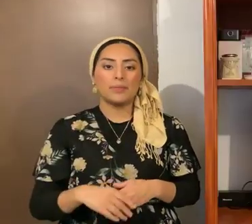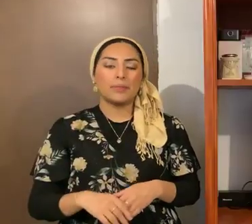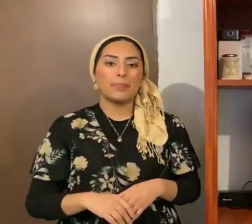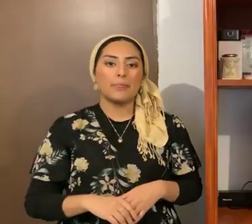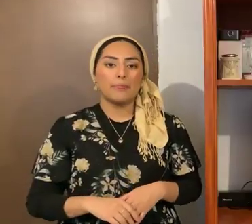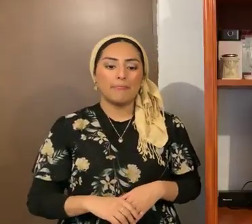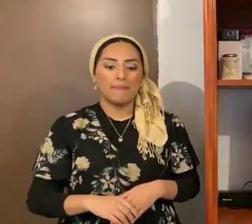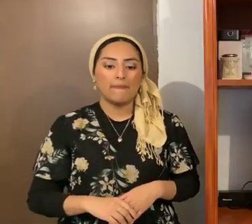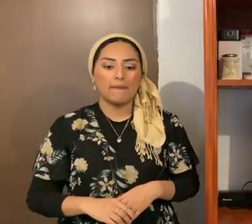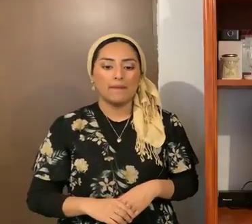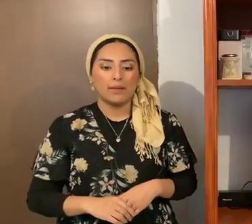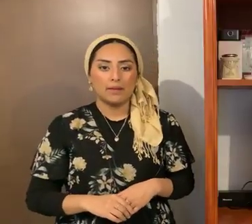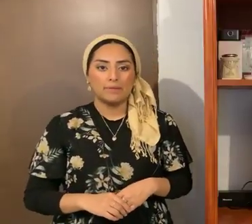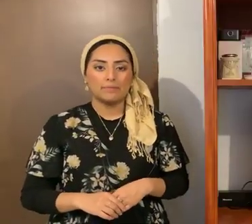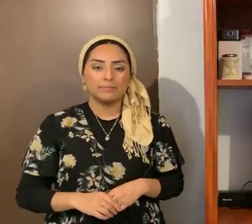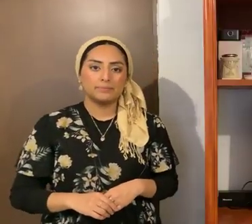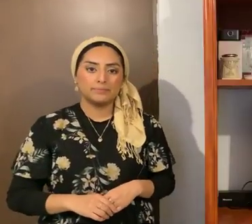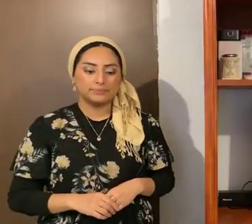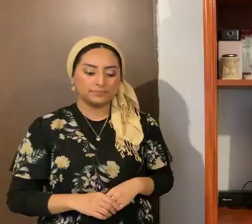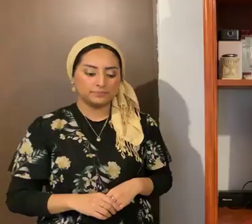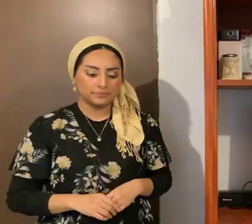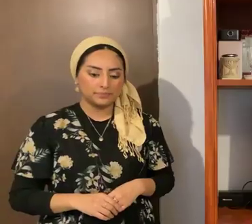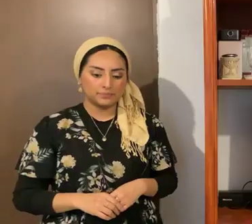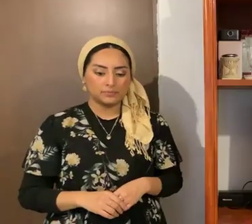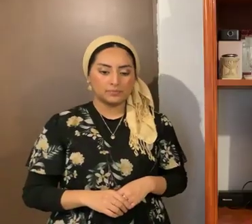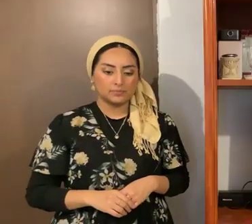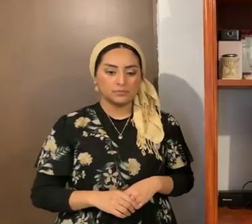Elohim sabe lo que su pueblo necesita.